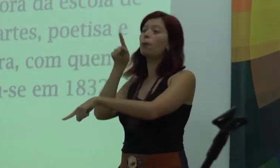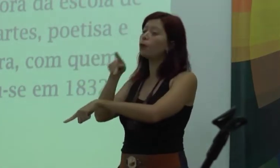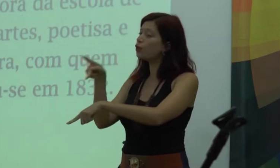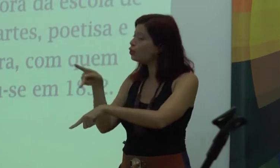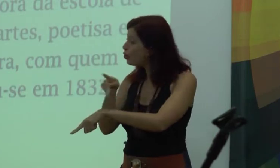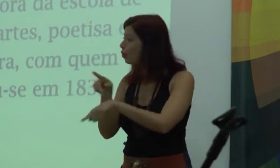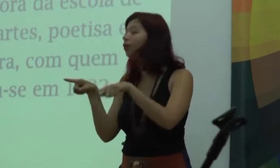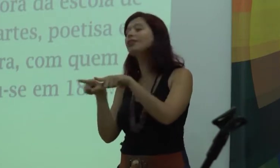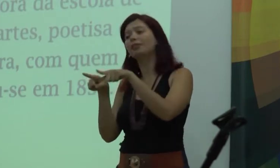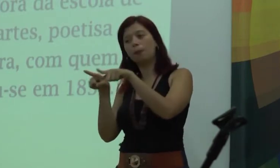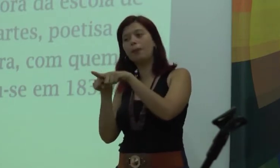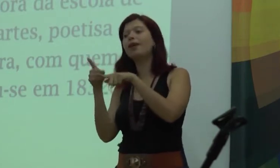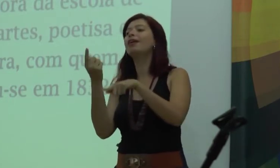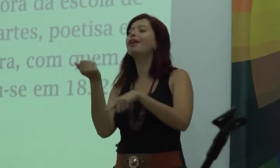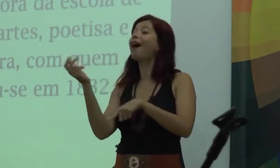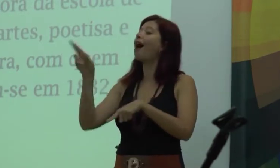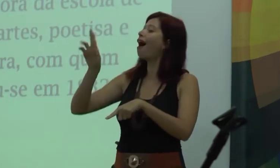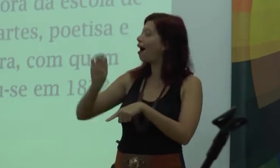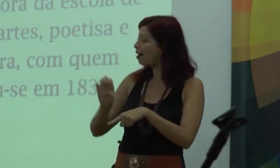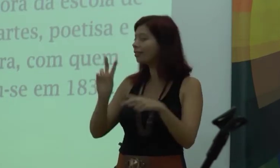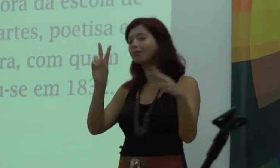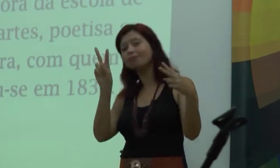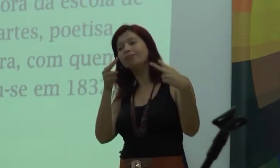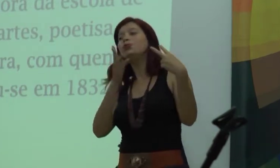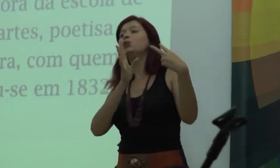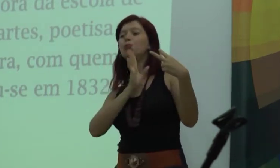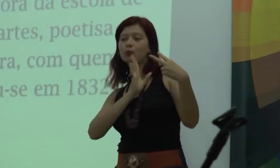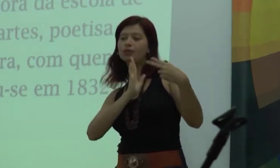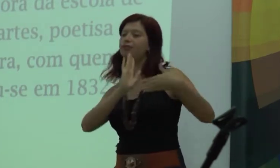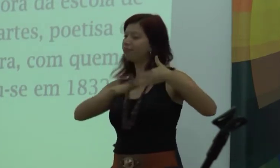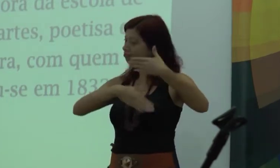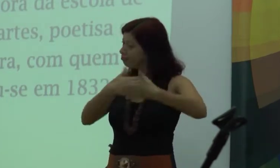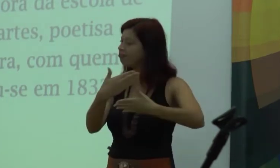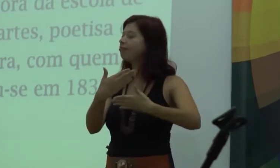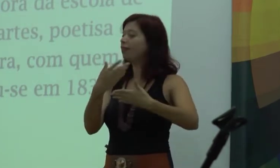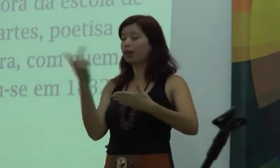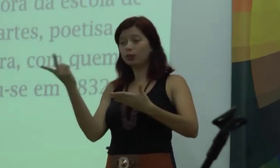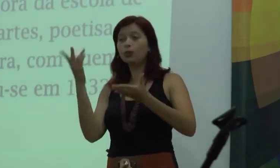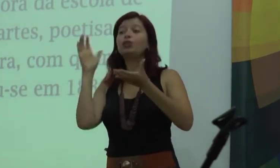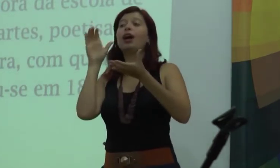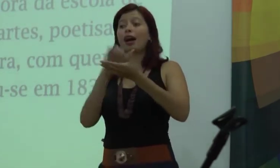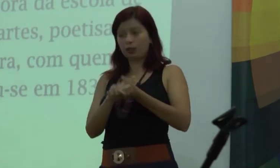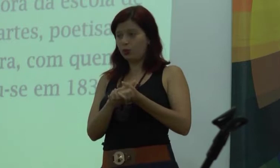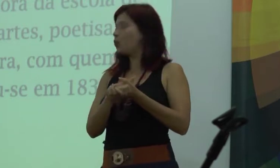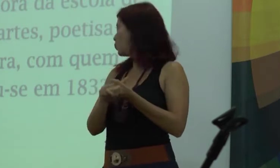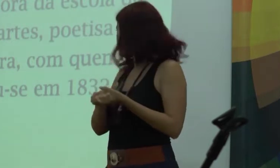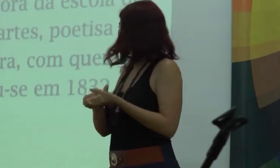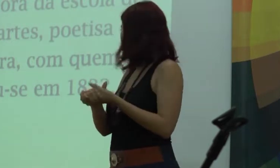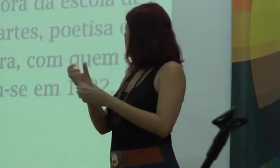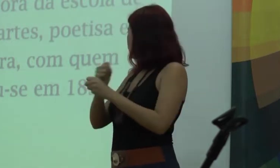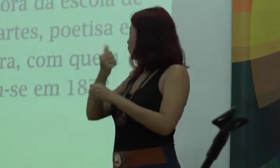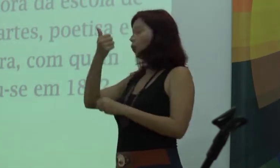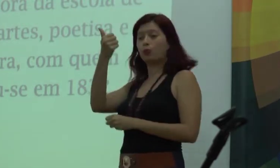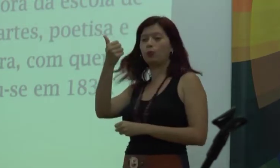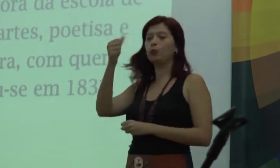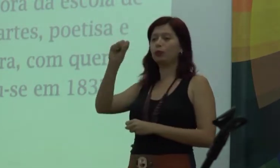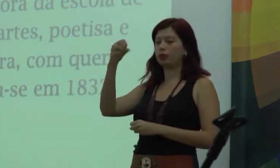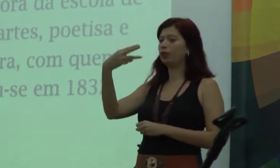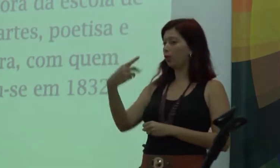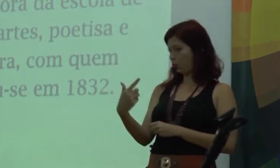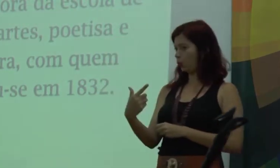Ele conheceu Gabriele, também professora, e os dois então se relacionaram e chegaram a